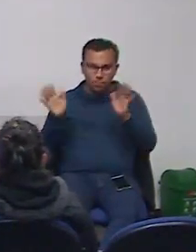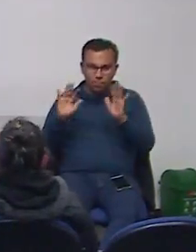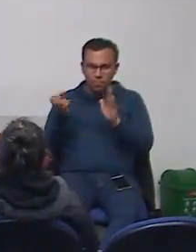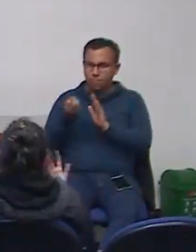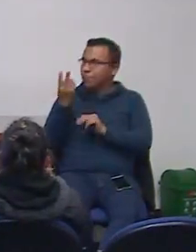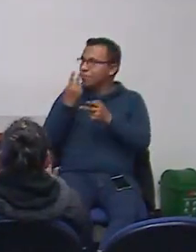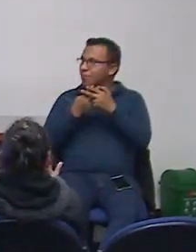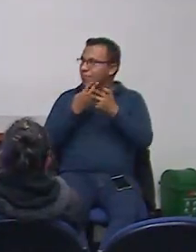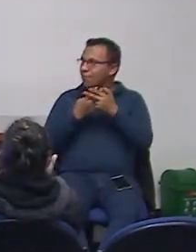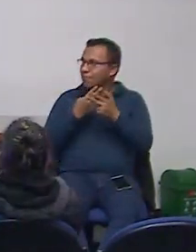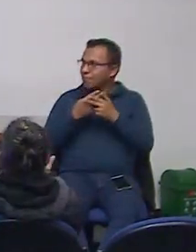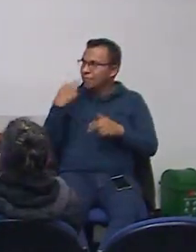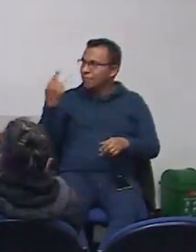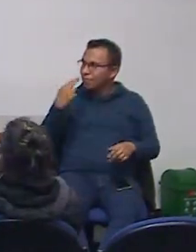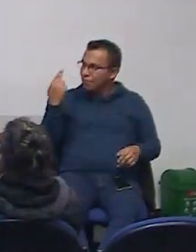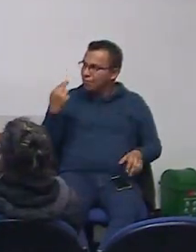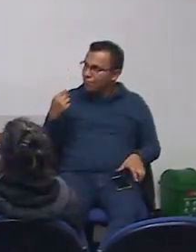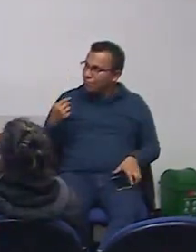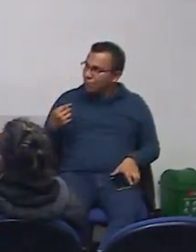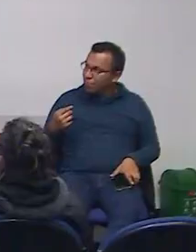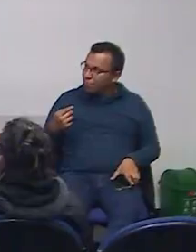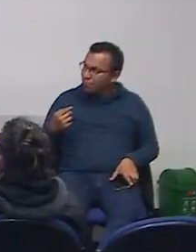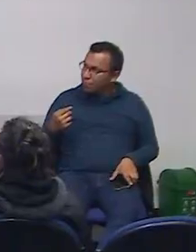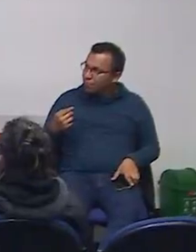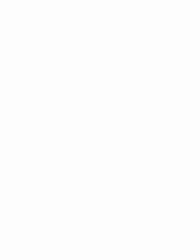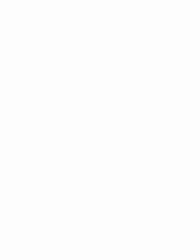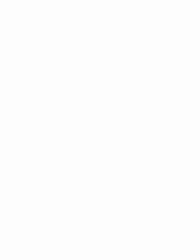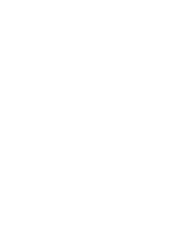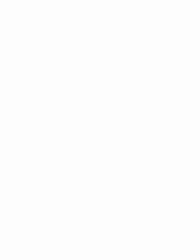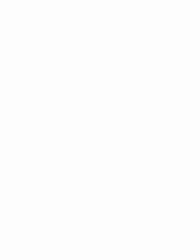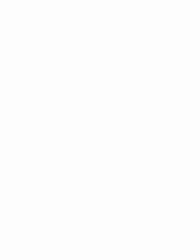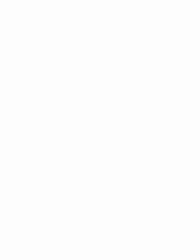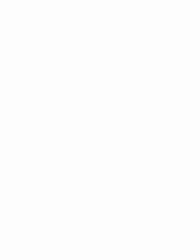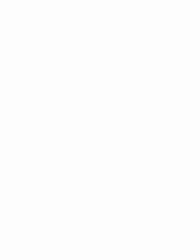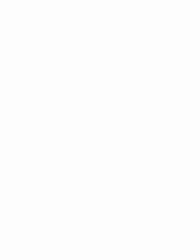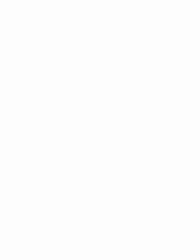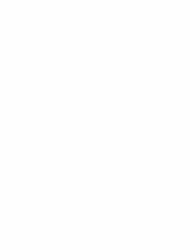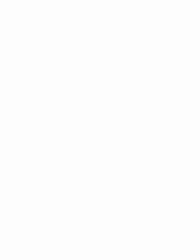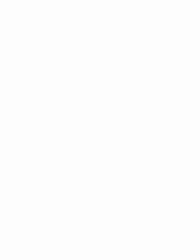fuera Ah el número ahí cortamos solo llamar